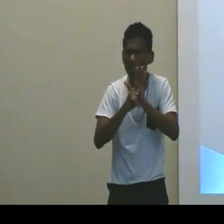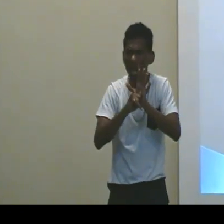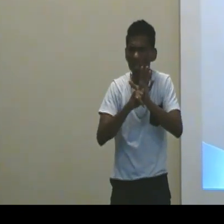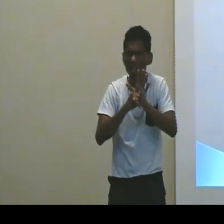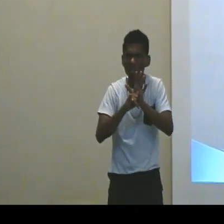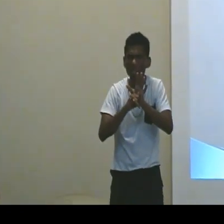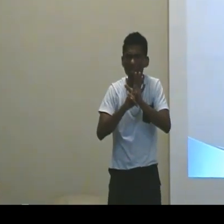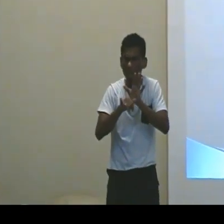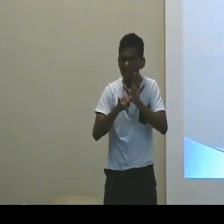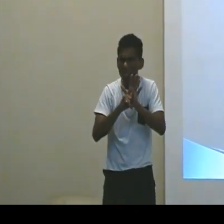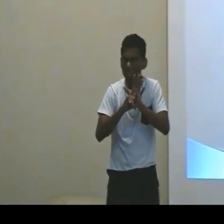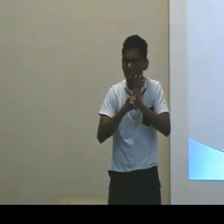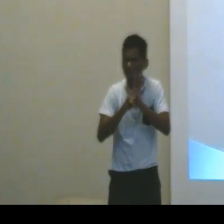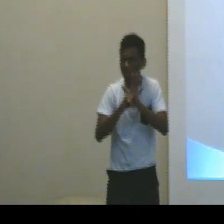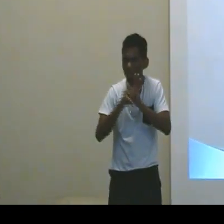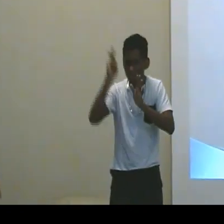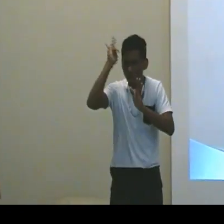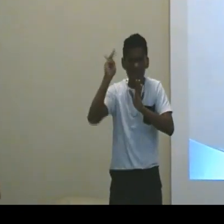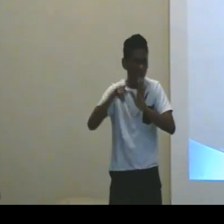Foi identidade, não foi isso?